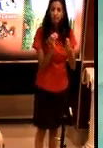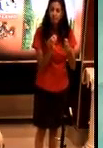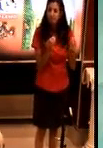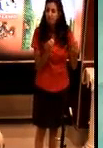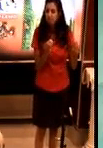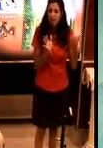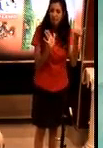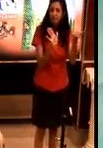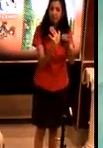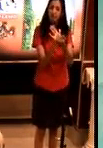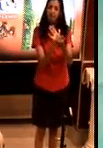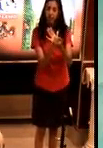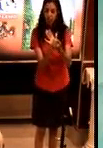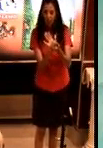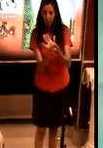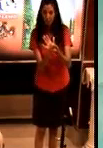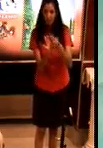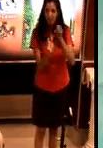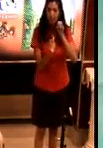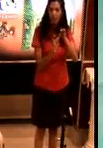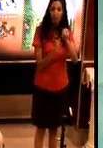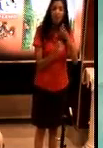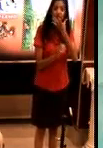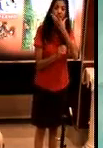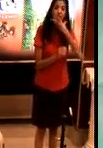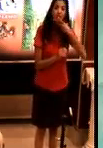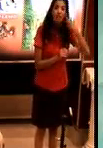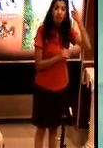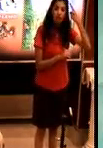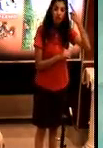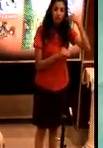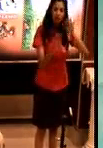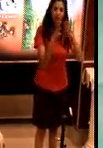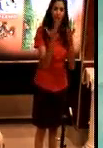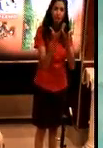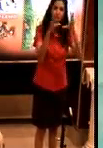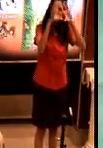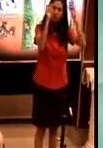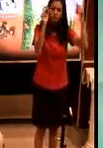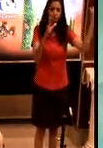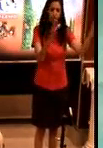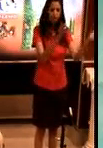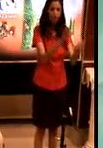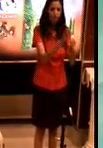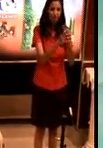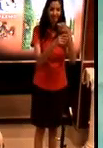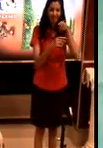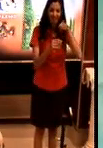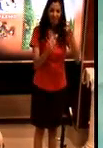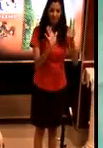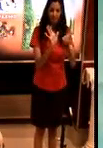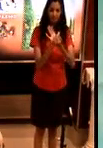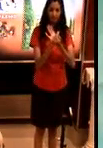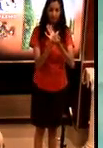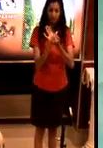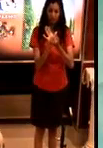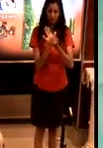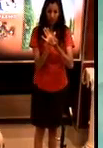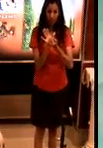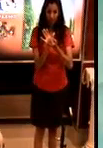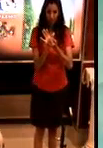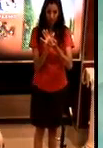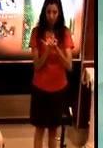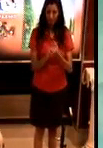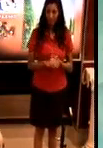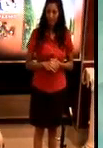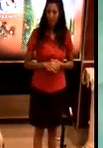el nombre del Creador de los cielos y de la tierra. Tiene de la jurisdicción de la cual abarca o el Creador del universo